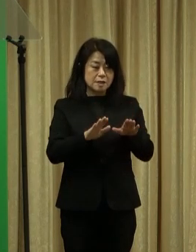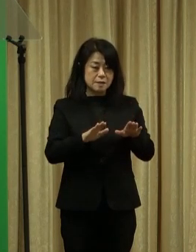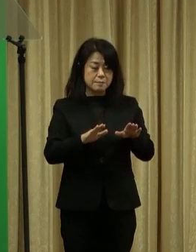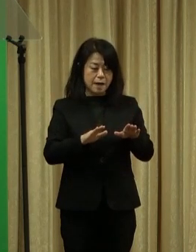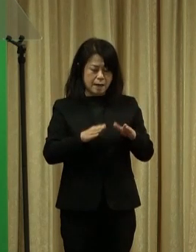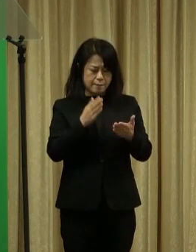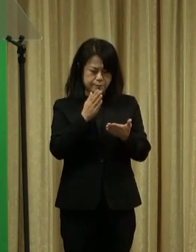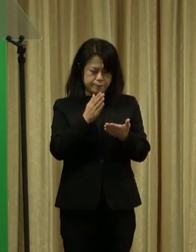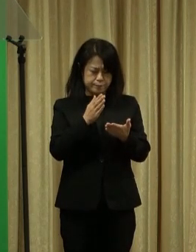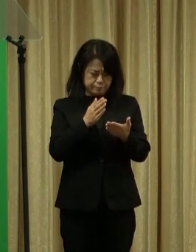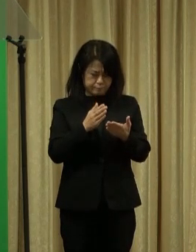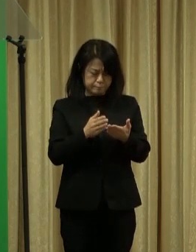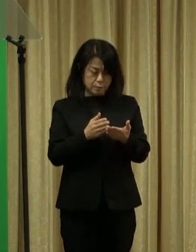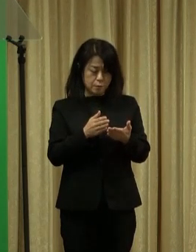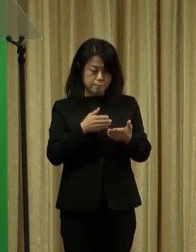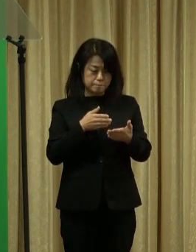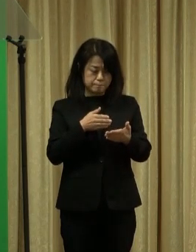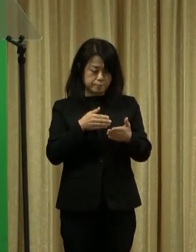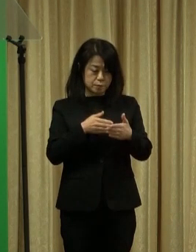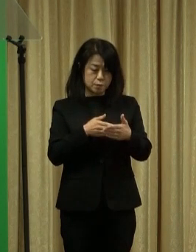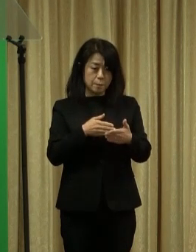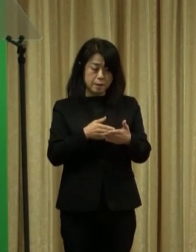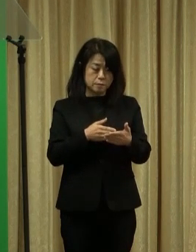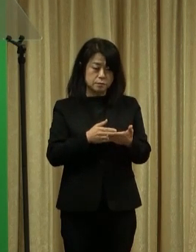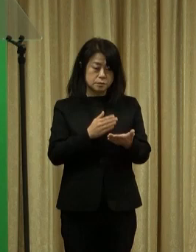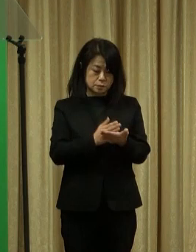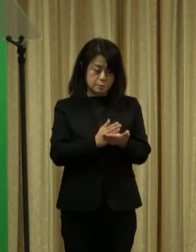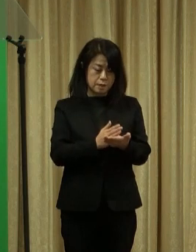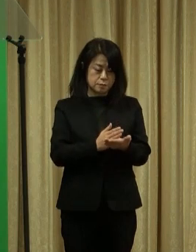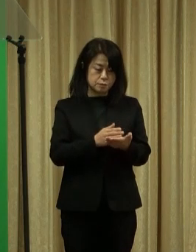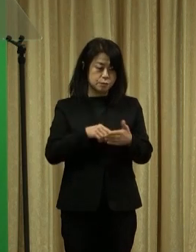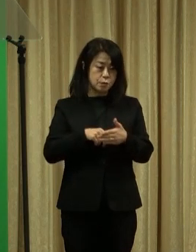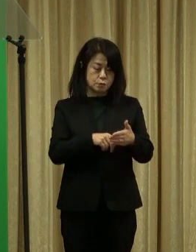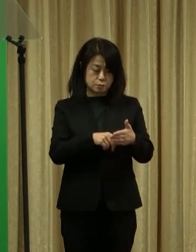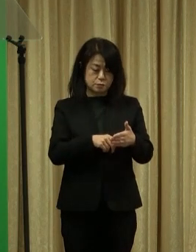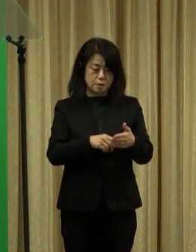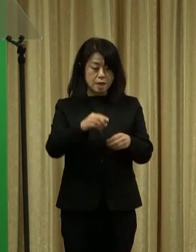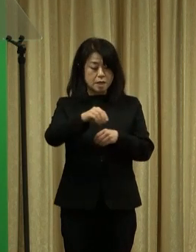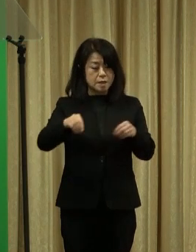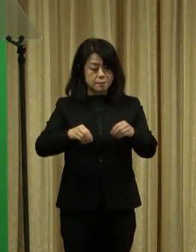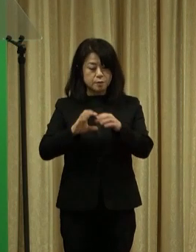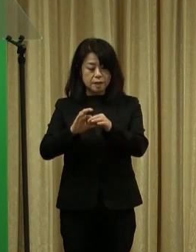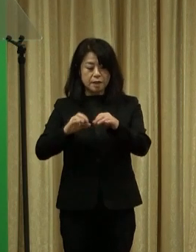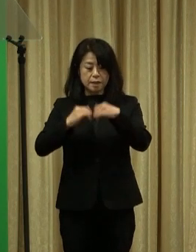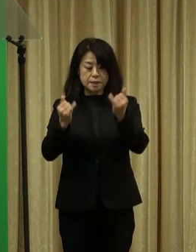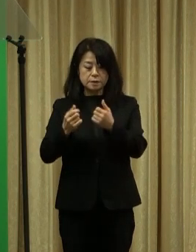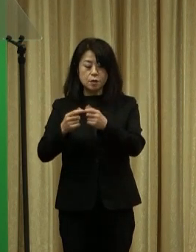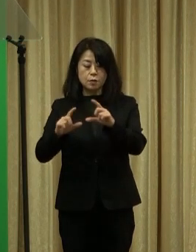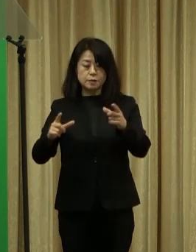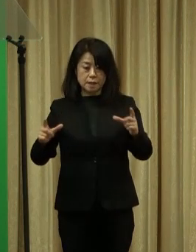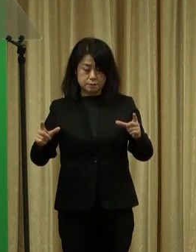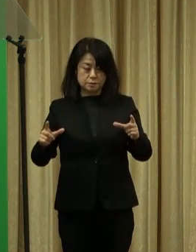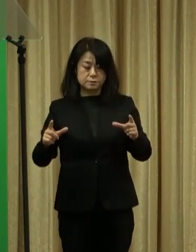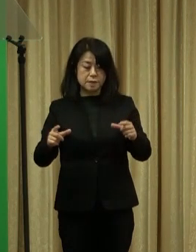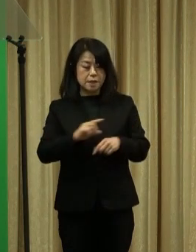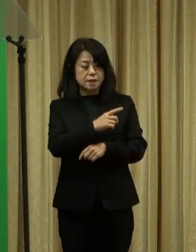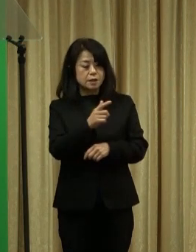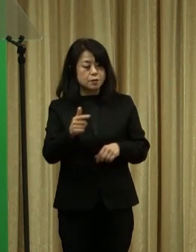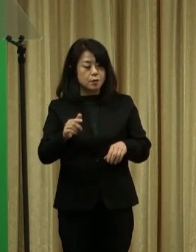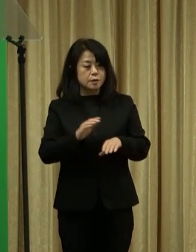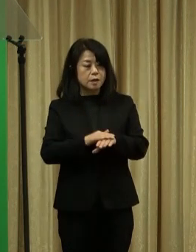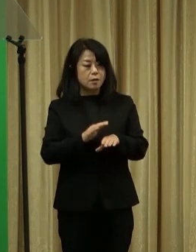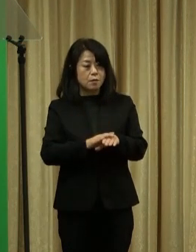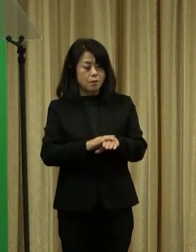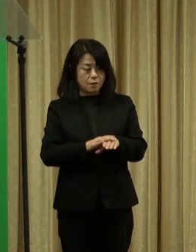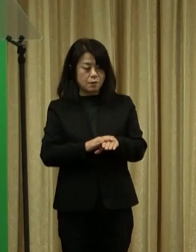る努力は最大限続けていく一方で、関係人口を増やしていく、さまざまな手を打っていく、この両輪